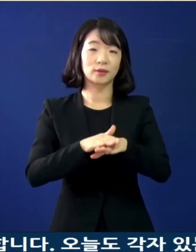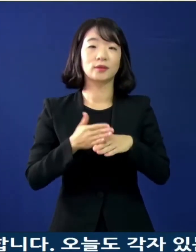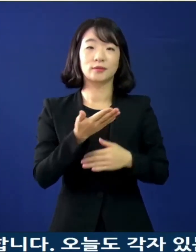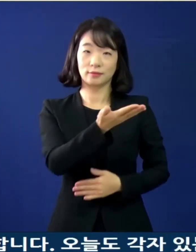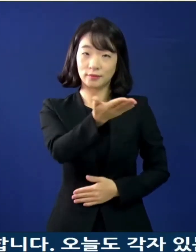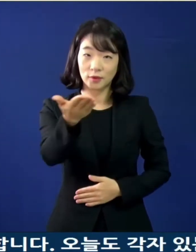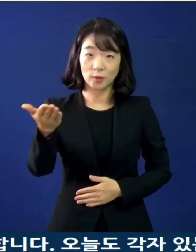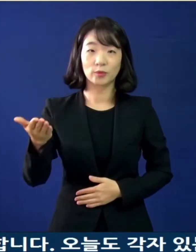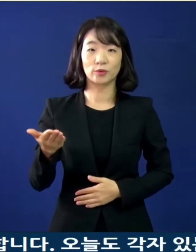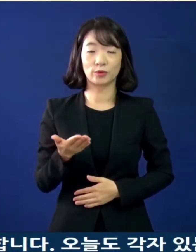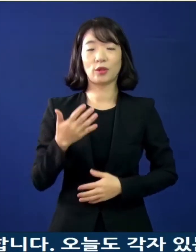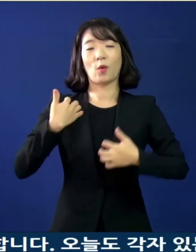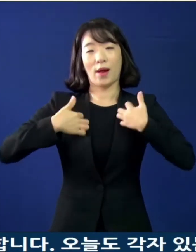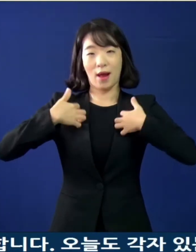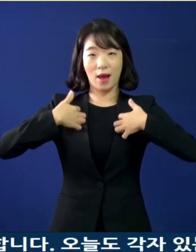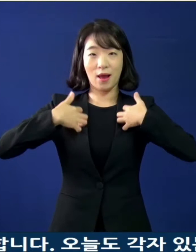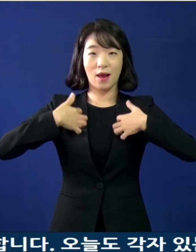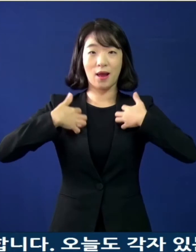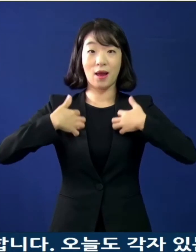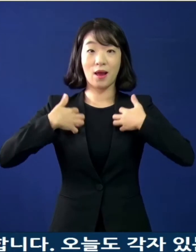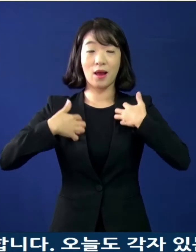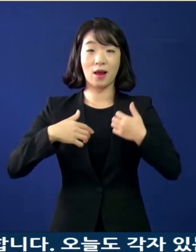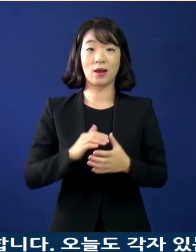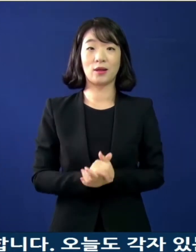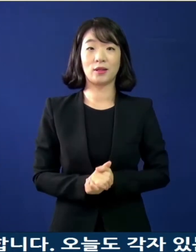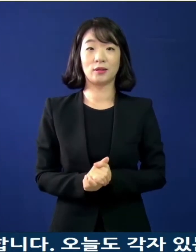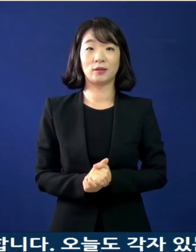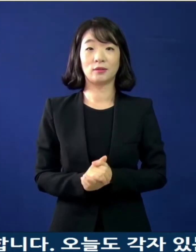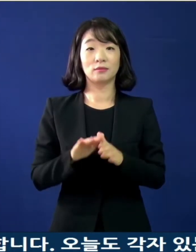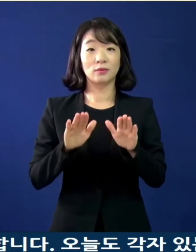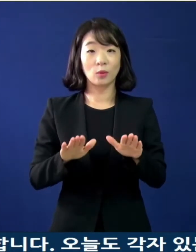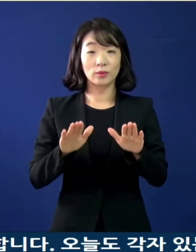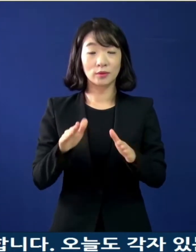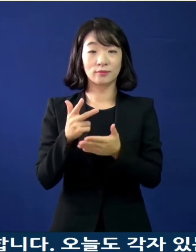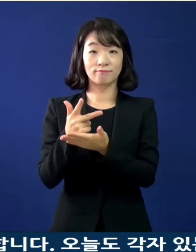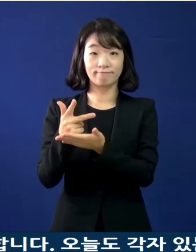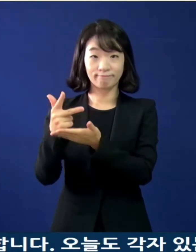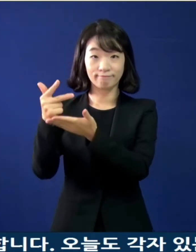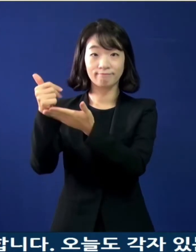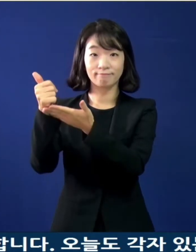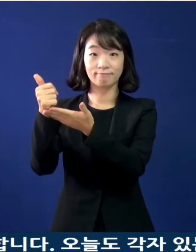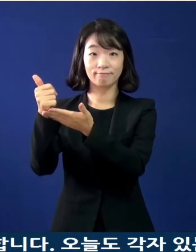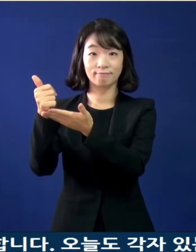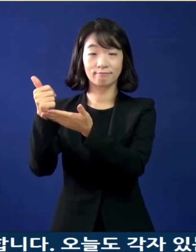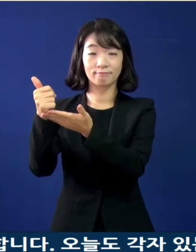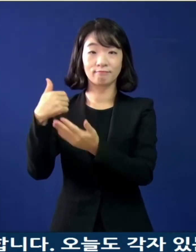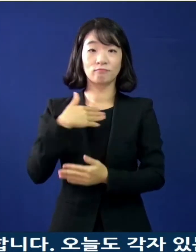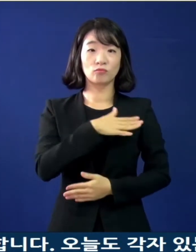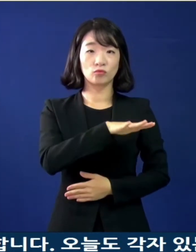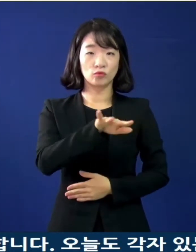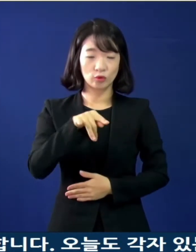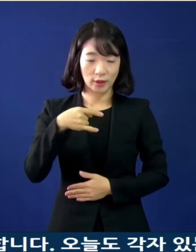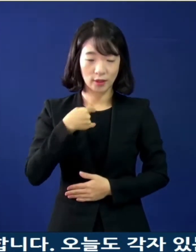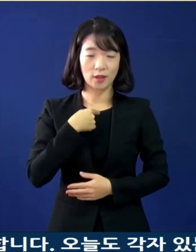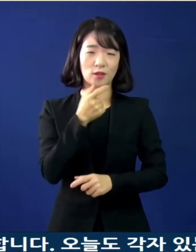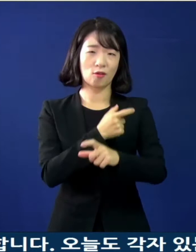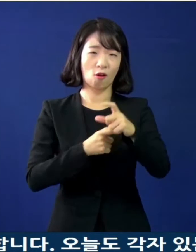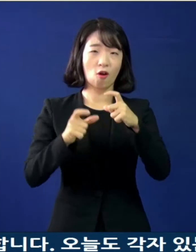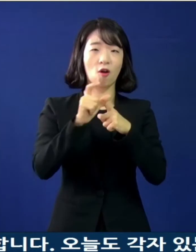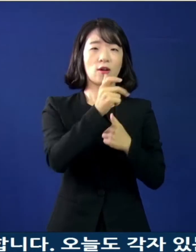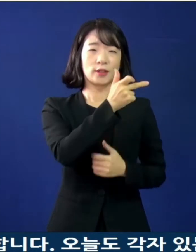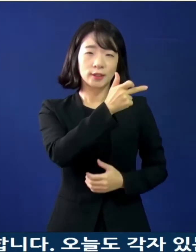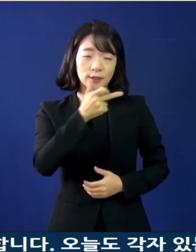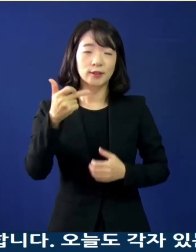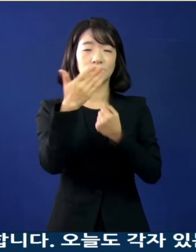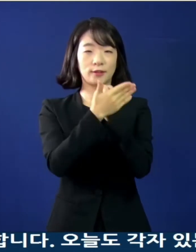백성들 환영합니다. 오늘 주님께서 우리에게 더 큰 은혜로 더